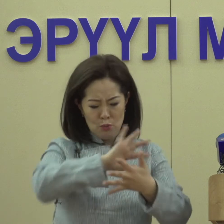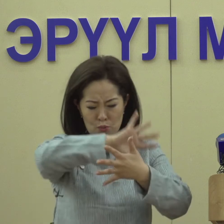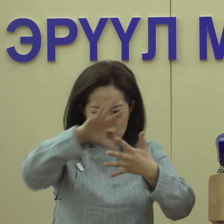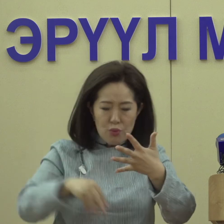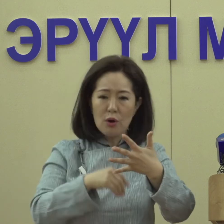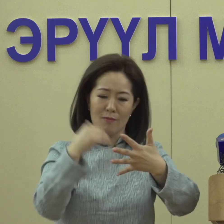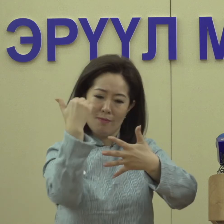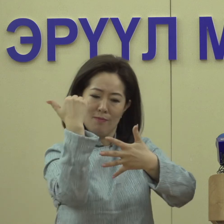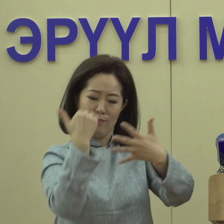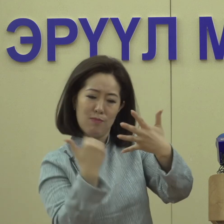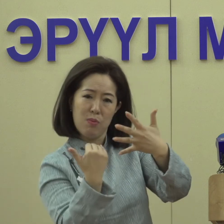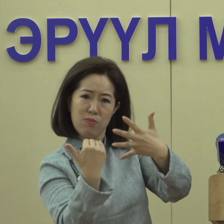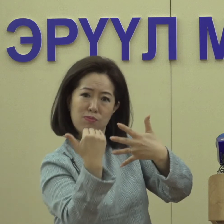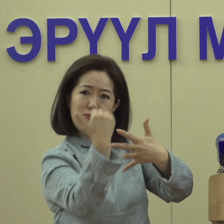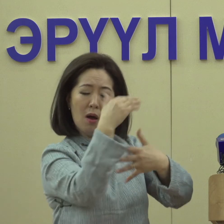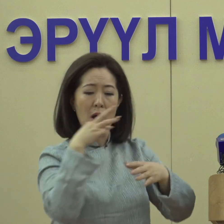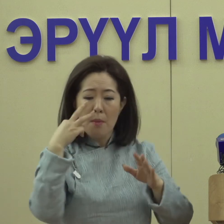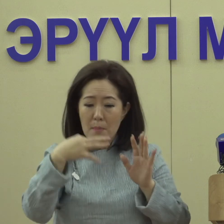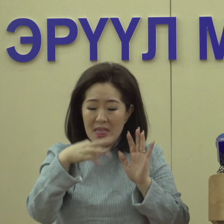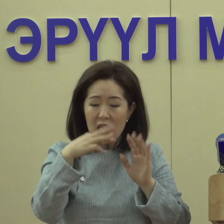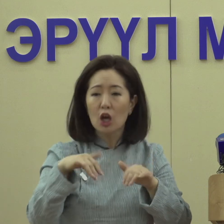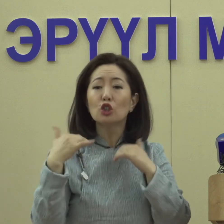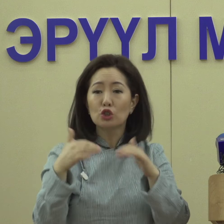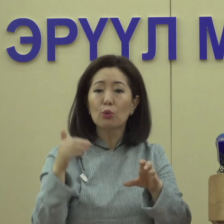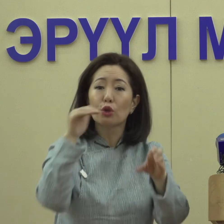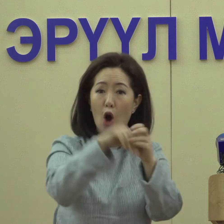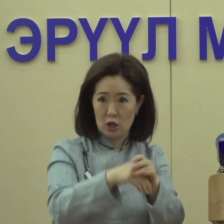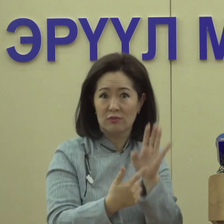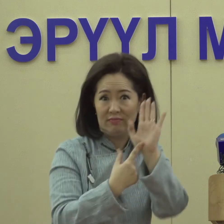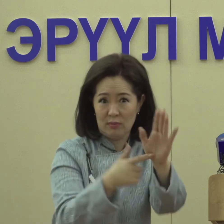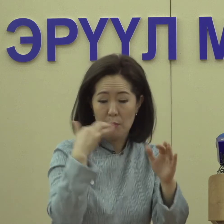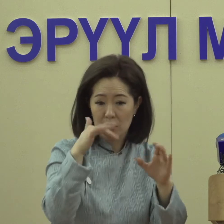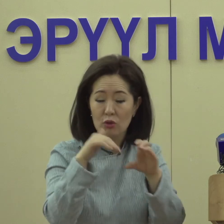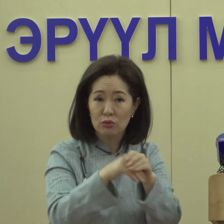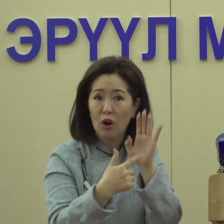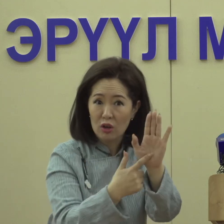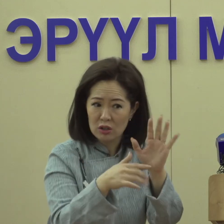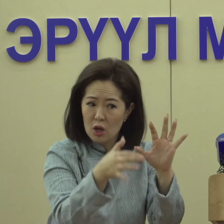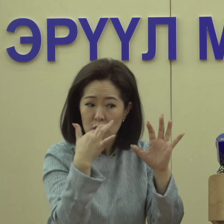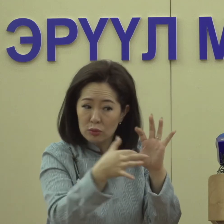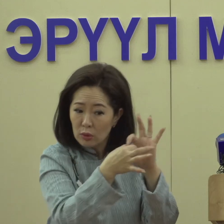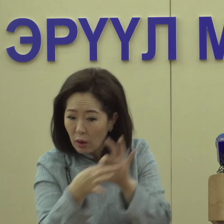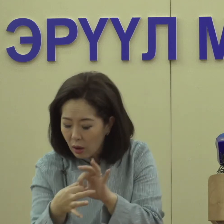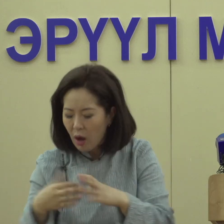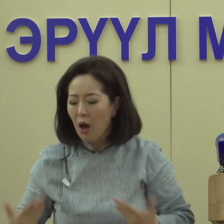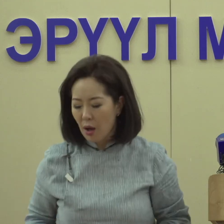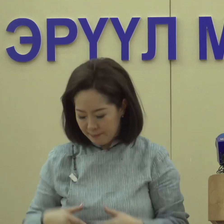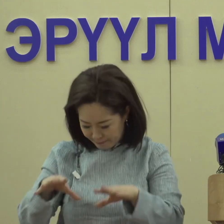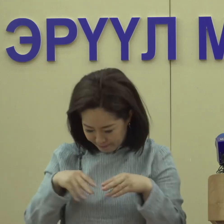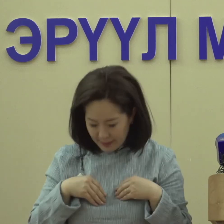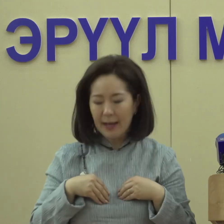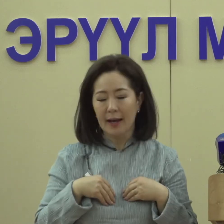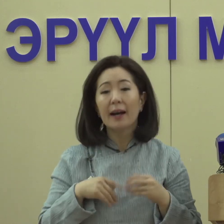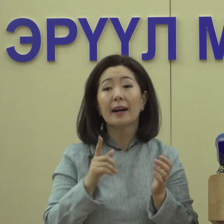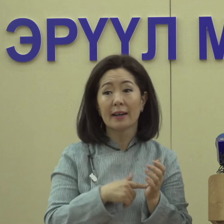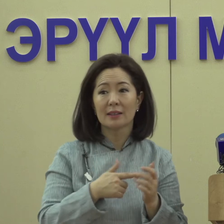одоо шат чаданд нь тохирсон ийм одоо зөвлөмжүүд байгаа. Тэгэхээр энэ зөвлөмжүүдийг бол бас та бүхэн одоо амьдрал дээрээ хэрэгжүүлэхийг хүсэж байна. За